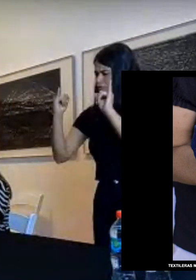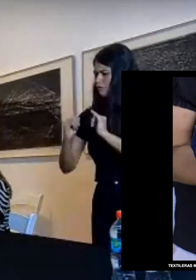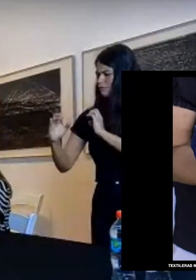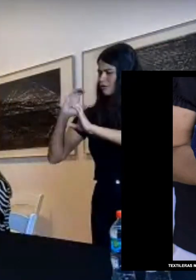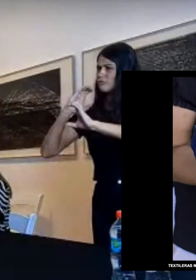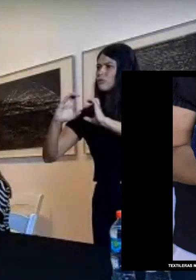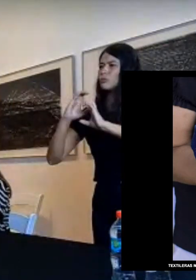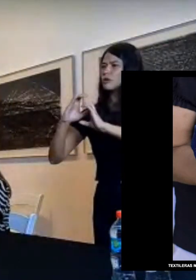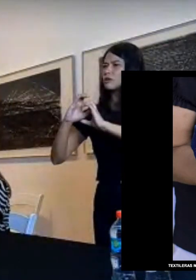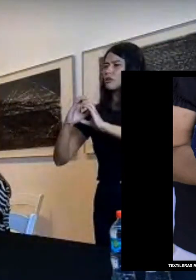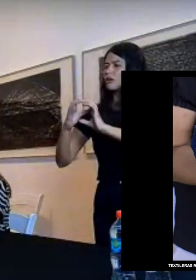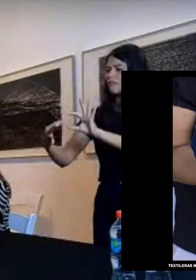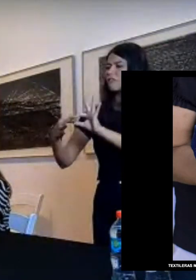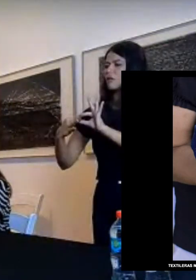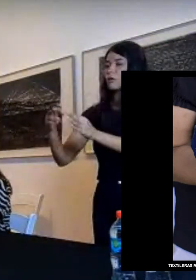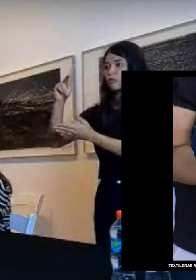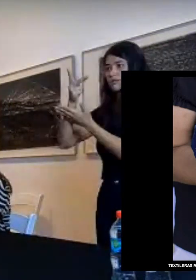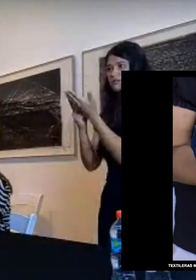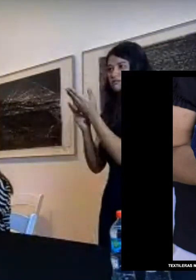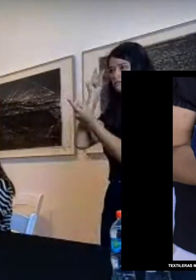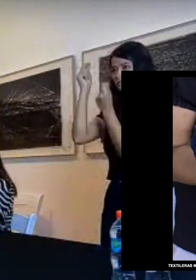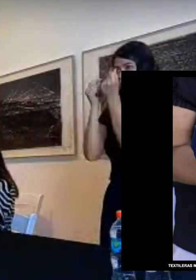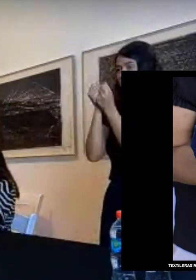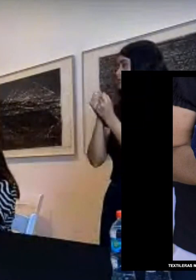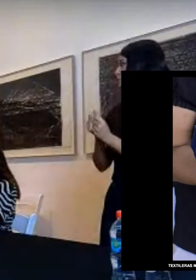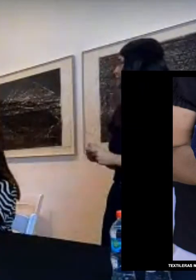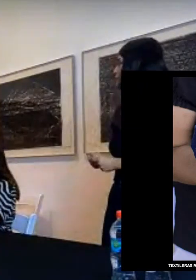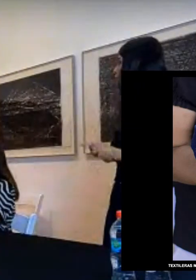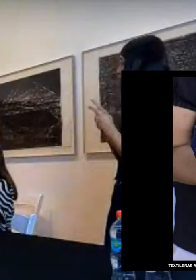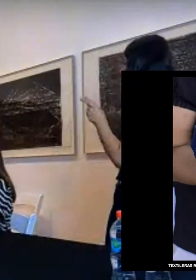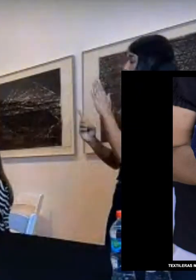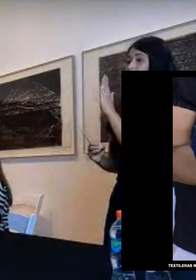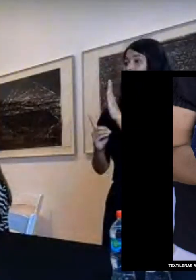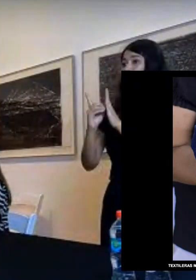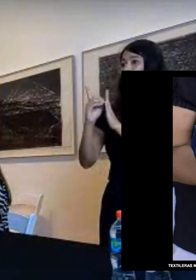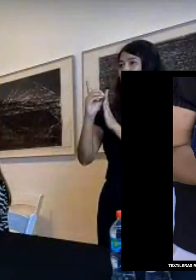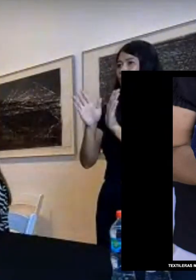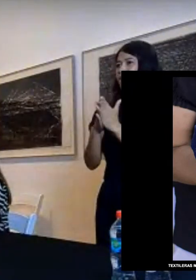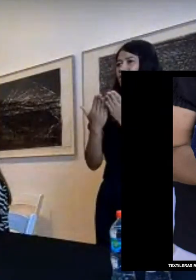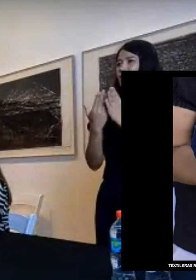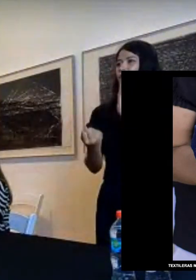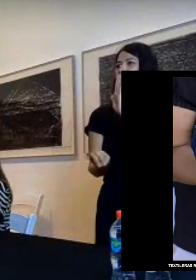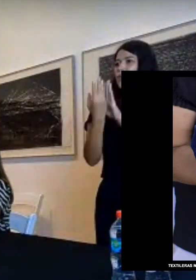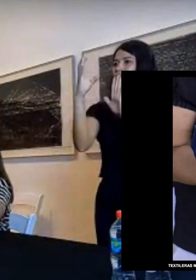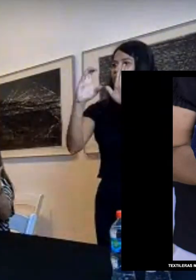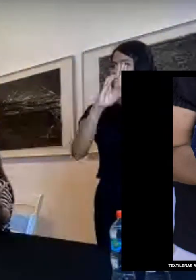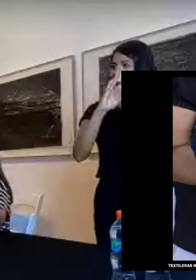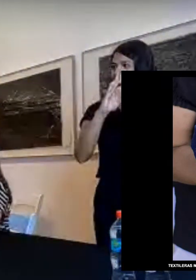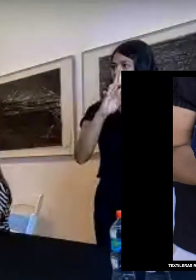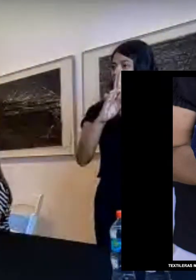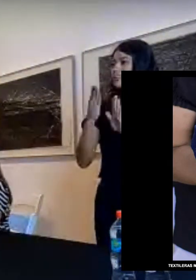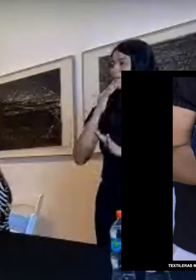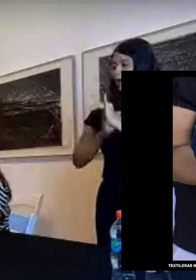poder vincularnos a través del arte y la creación. Se desarrolló ese libro de la nueva constitución, también en